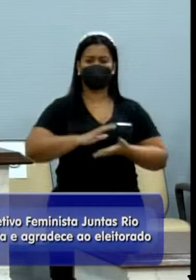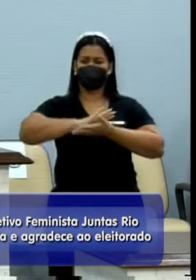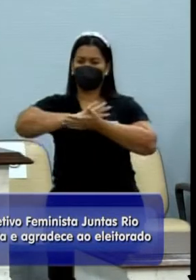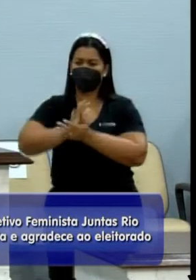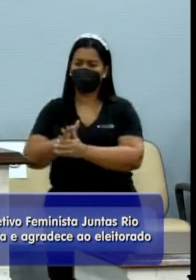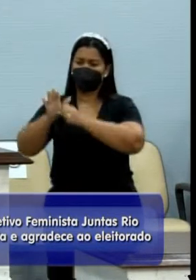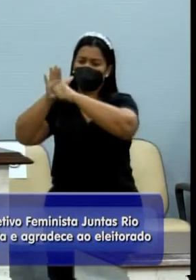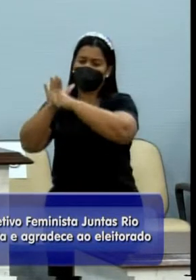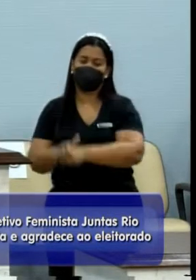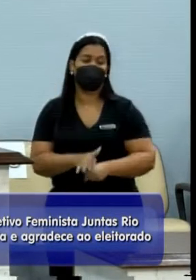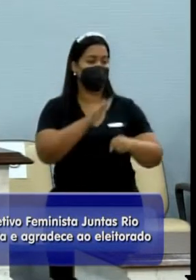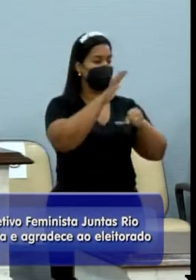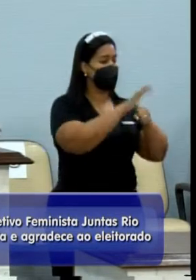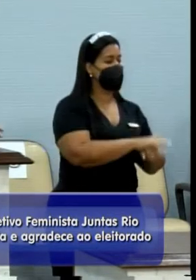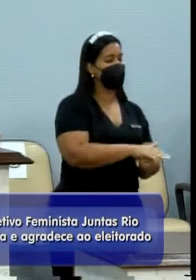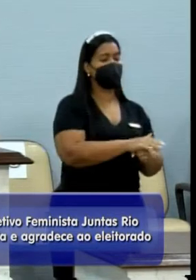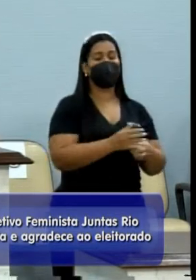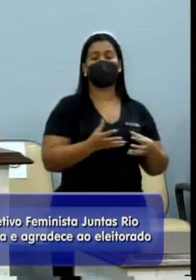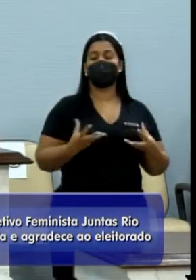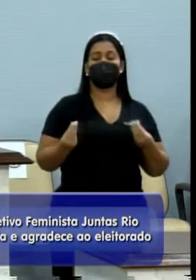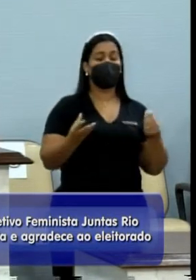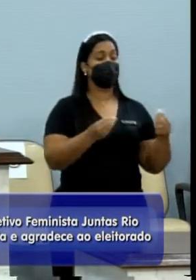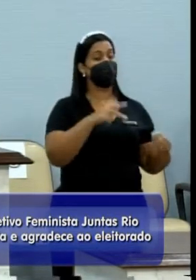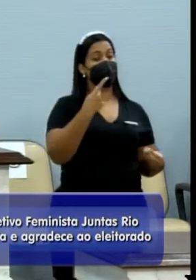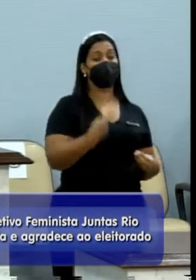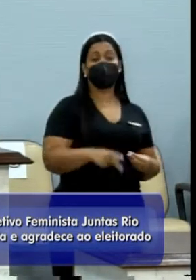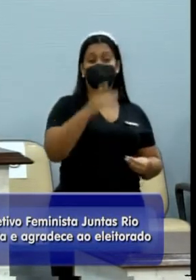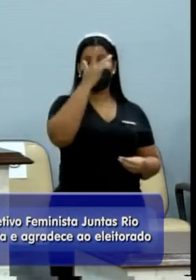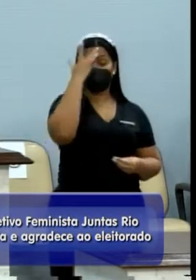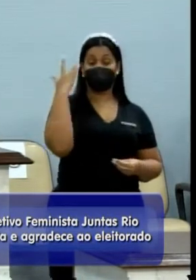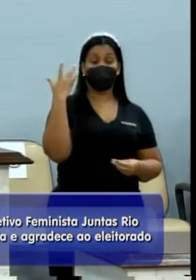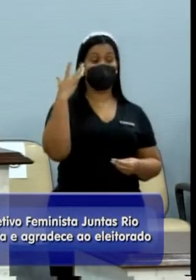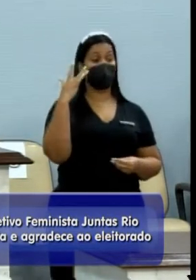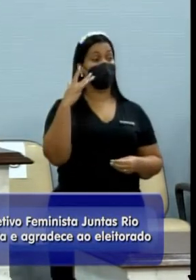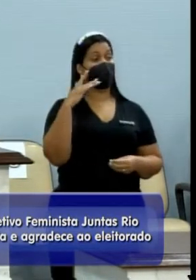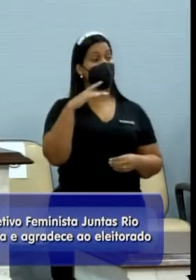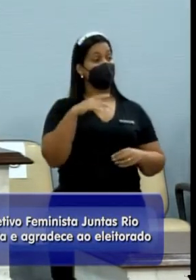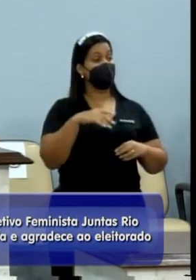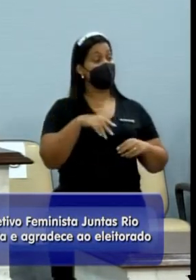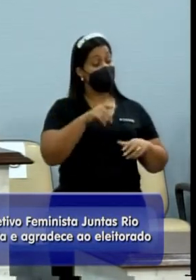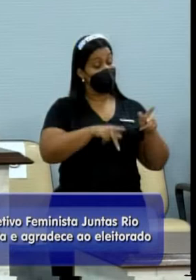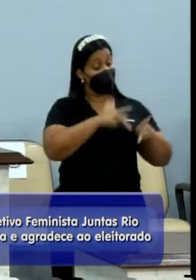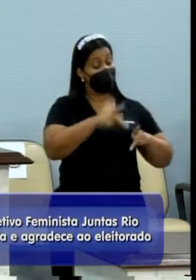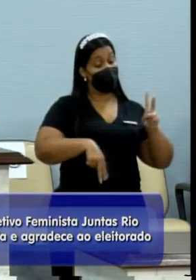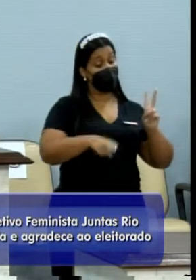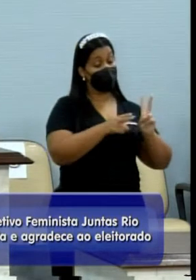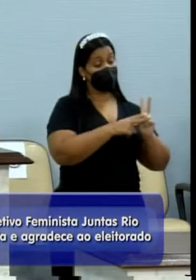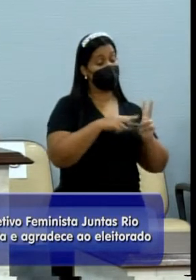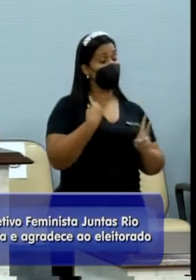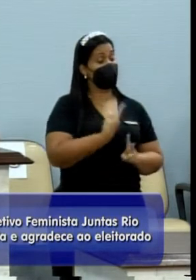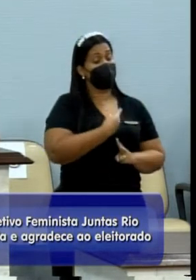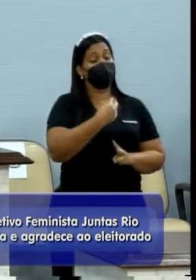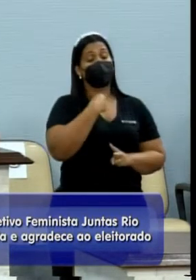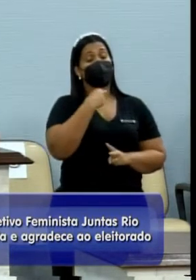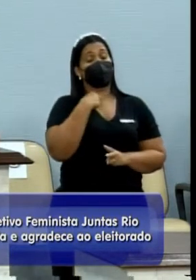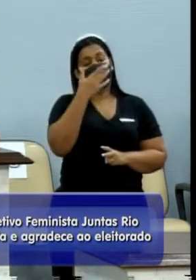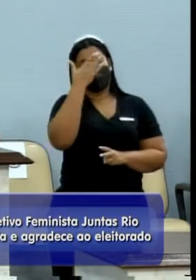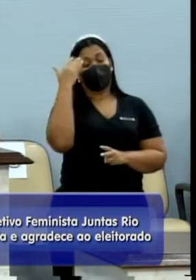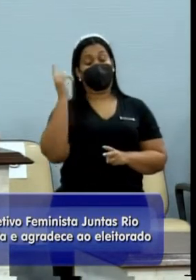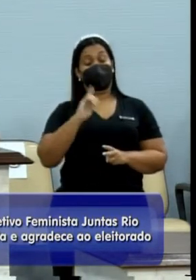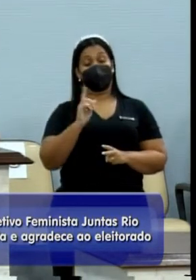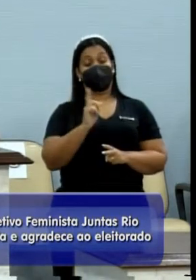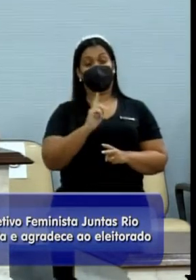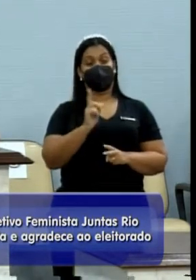nossa população genuinamente brasileira, que são os povos indígenas. Então a gente não pode esquecer o horror